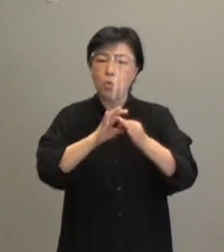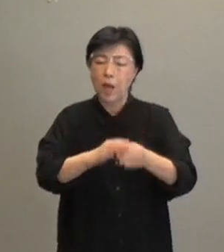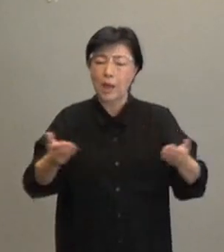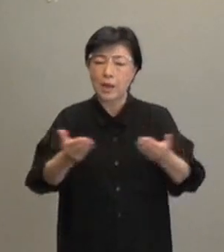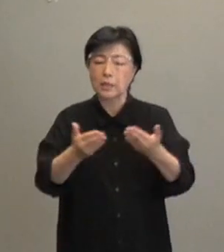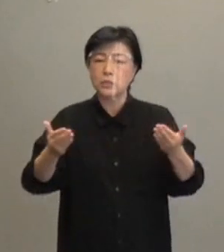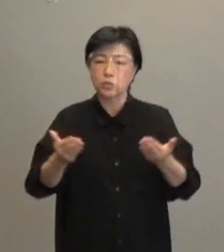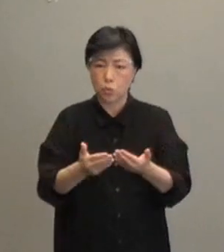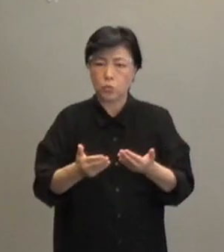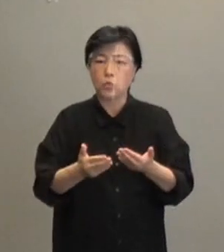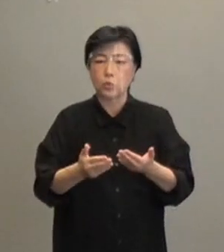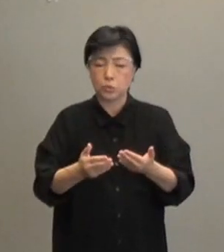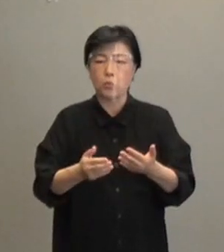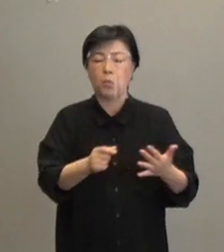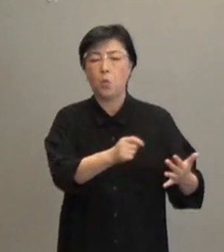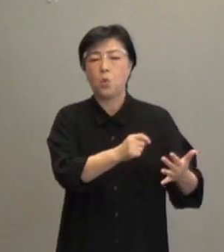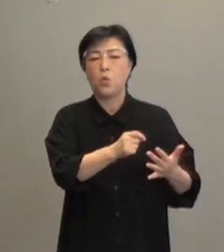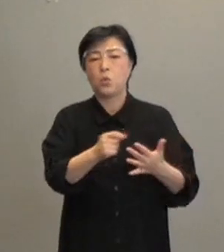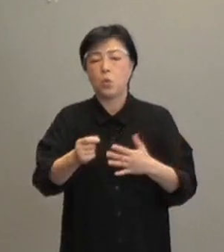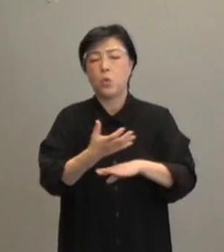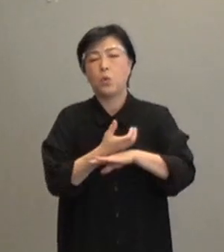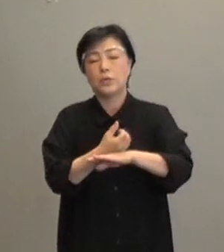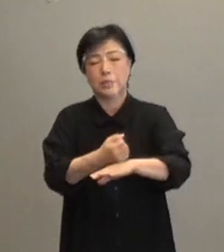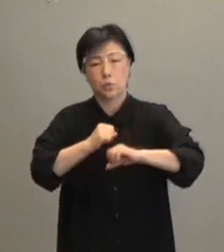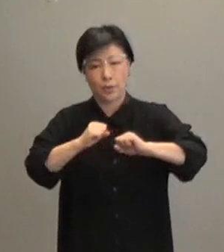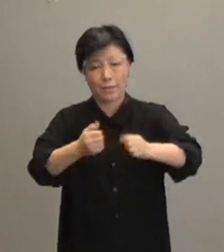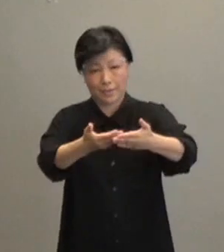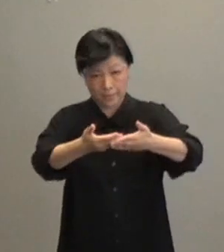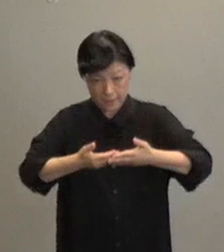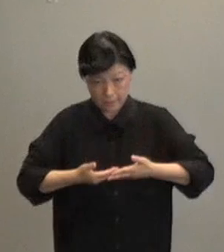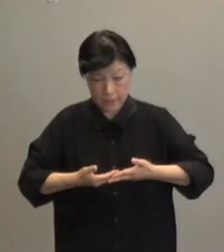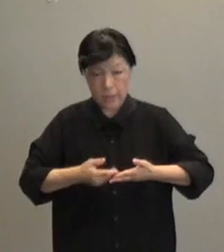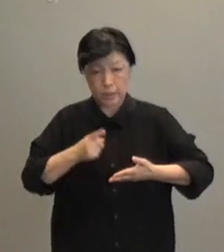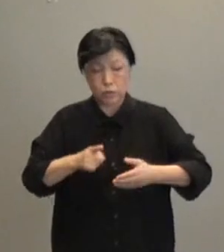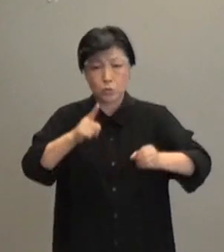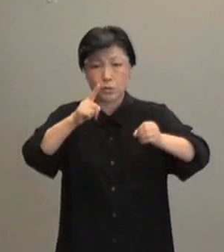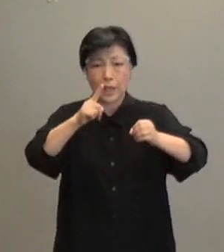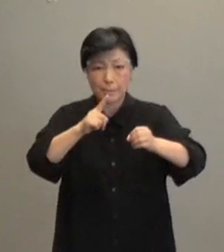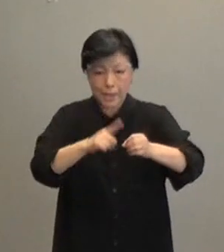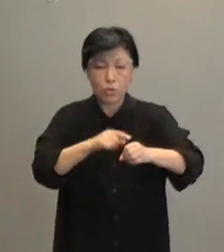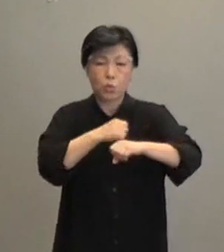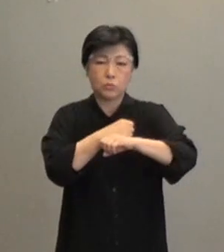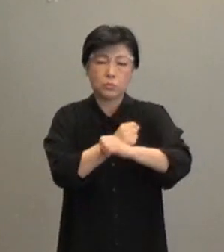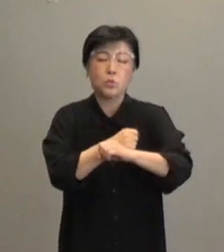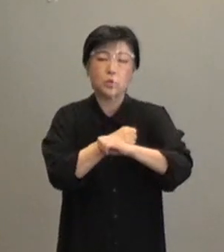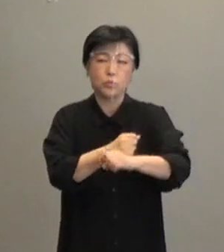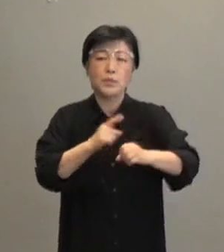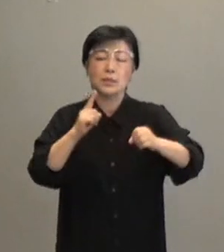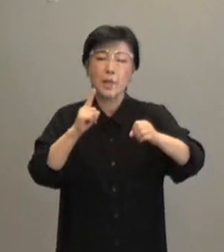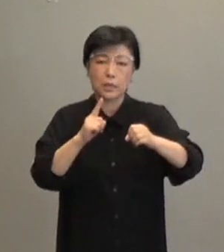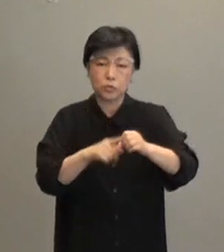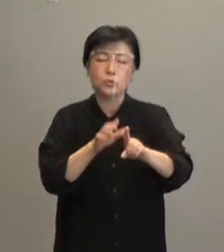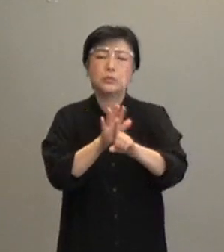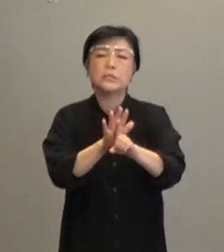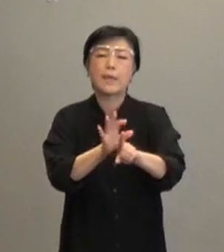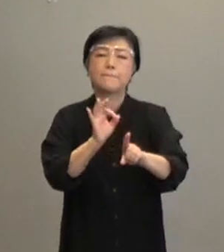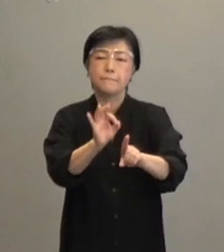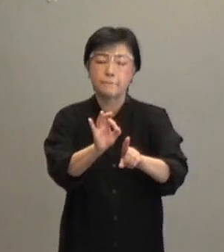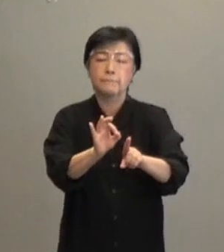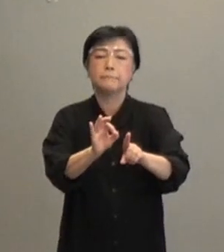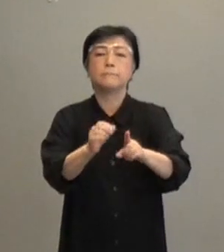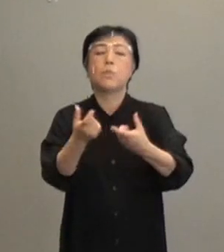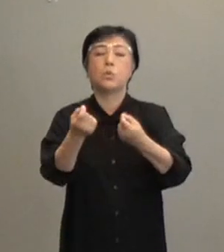々も雇用を維持していただいていますので、そうした雇用を維持する取り組みに対する支援もそうですし、それから